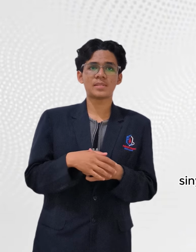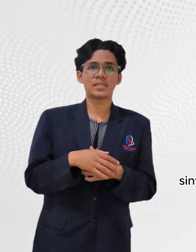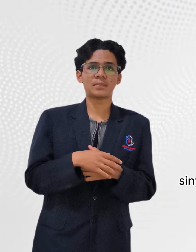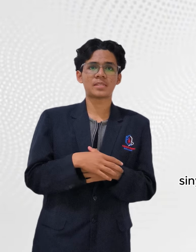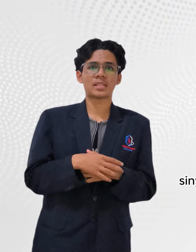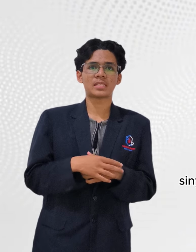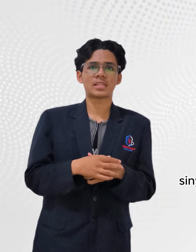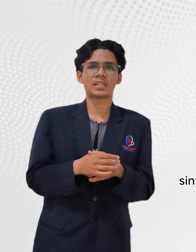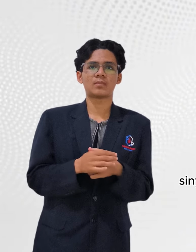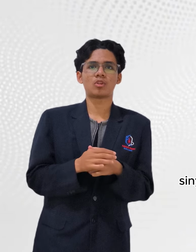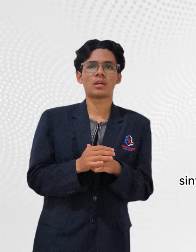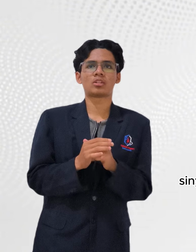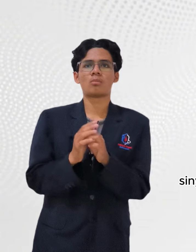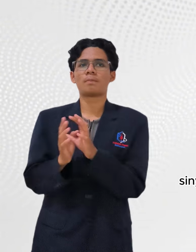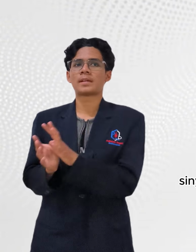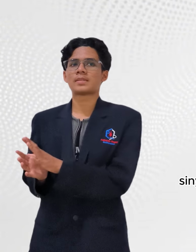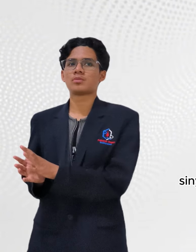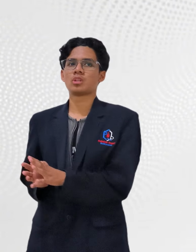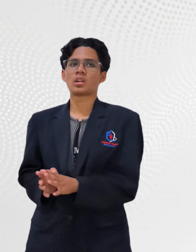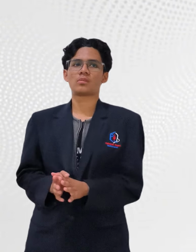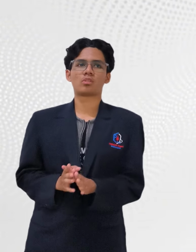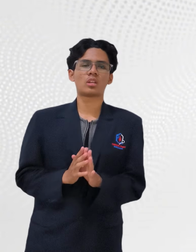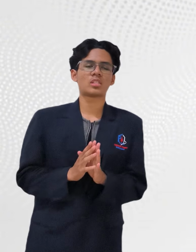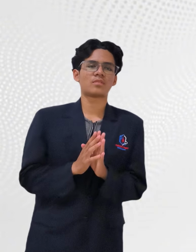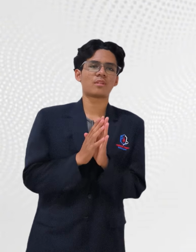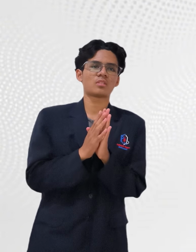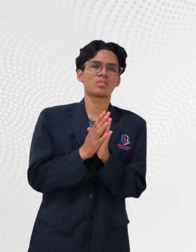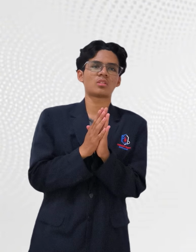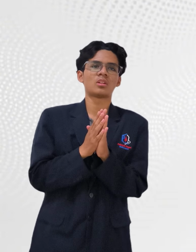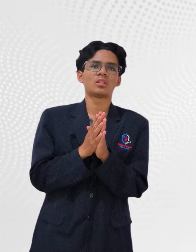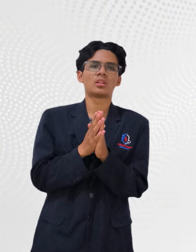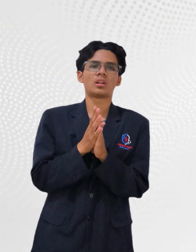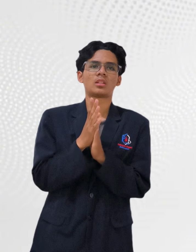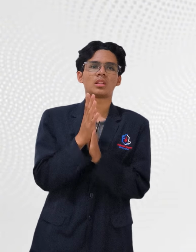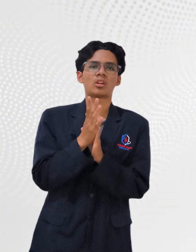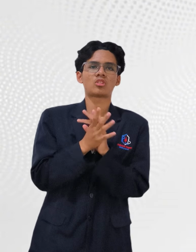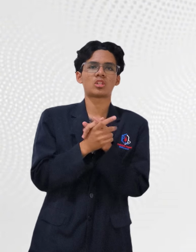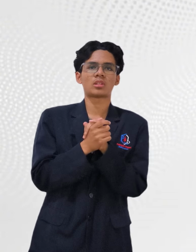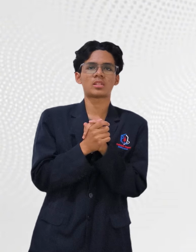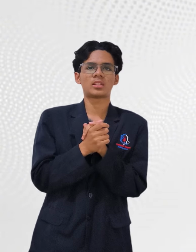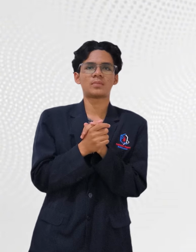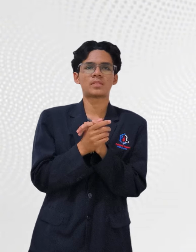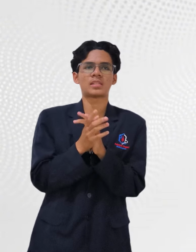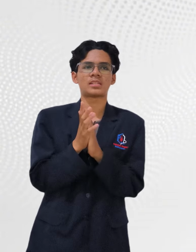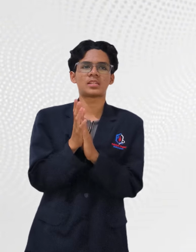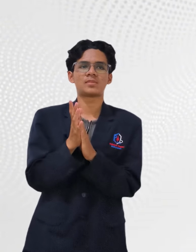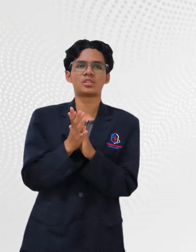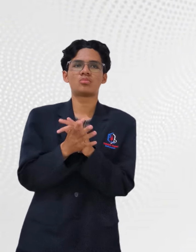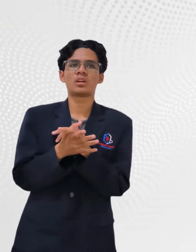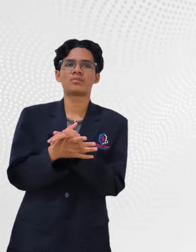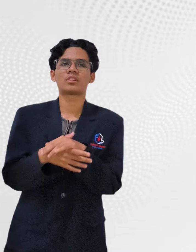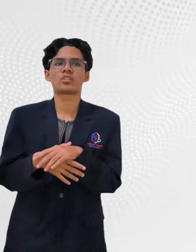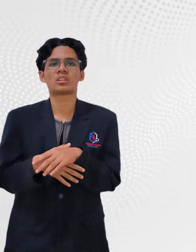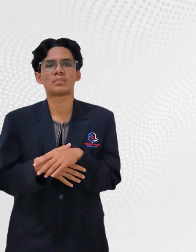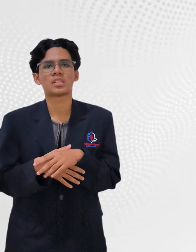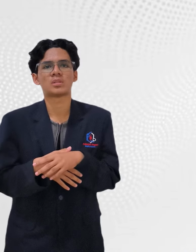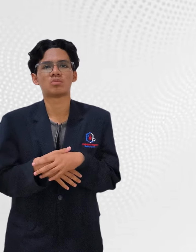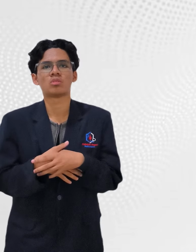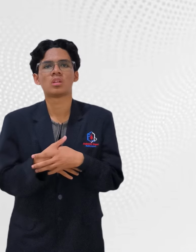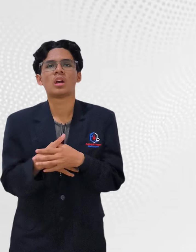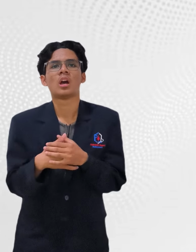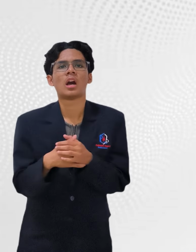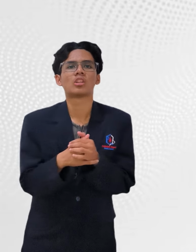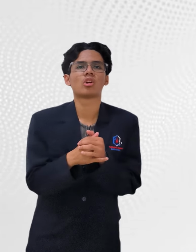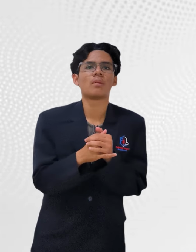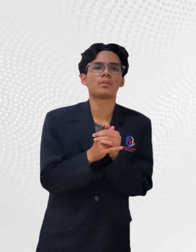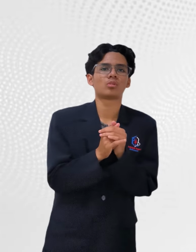Sinyal AC bisa dipresentasikan dalam domain kompleks menggunakan notasi fasor, tegangan dan arus sirkuit AC dipresentasikan sebagai jumlah vektor dengan